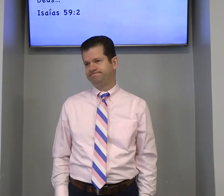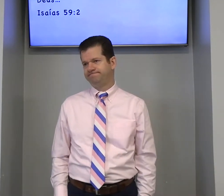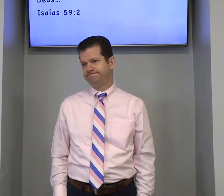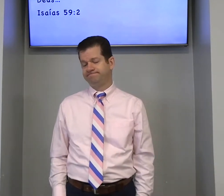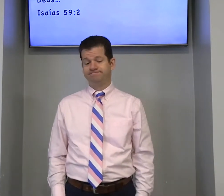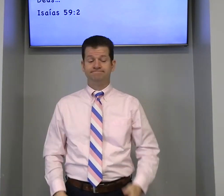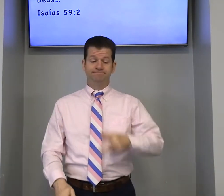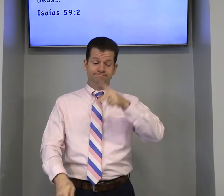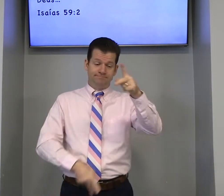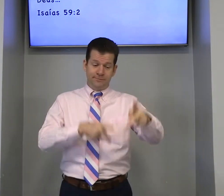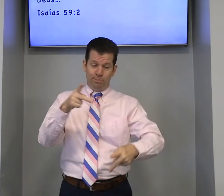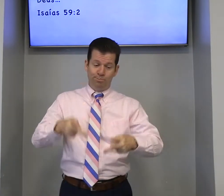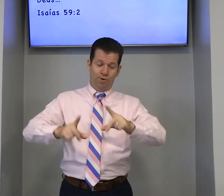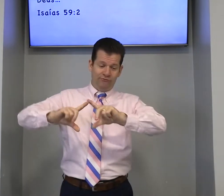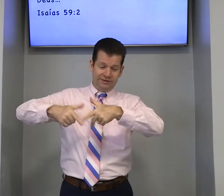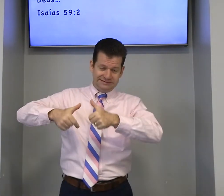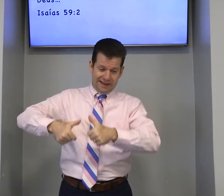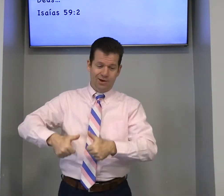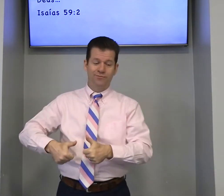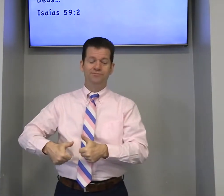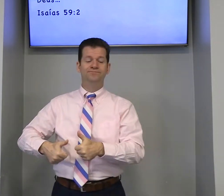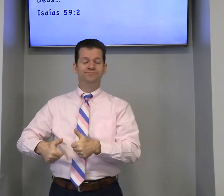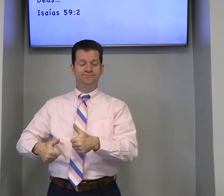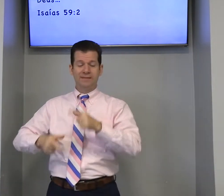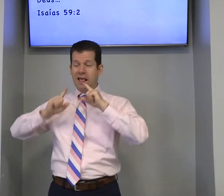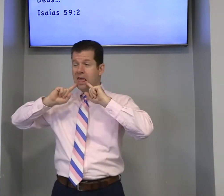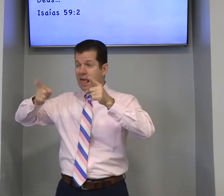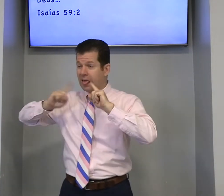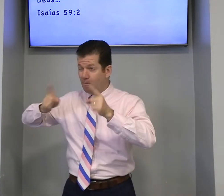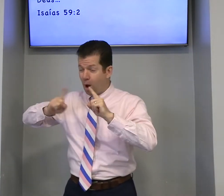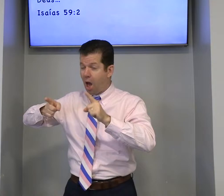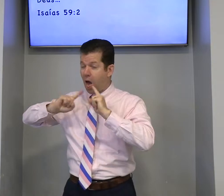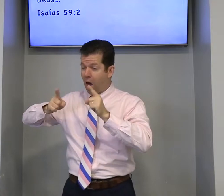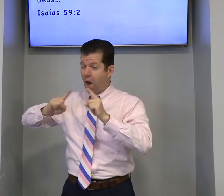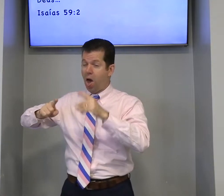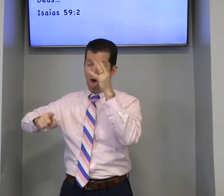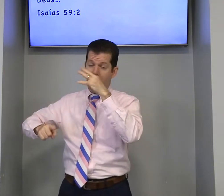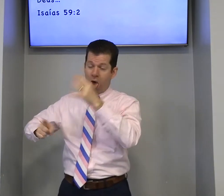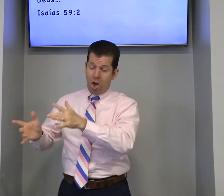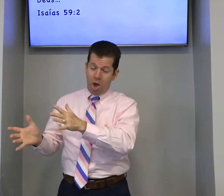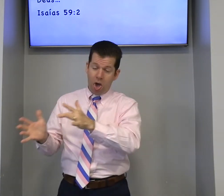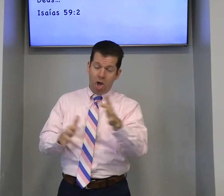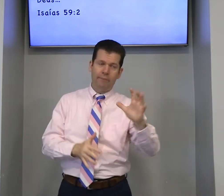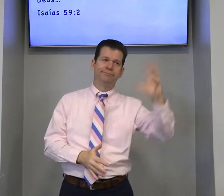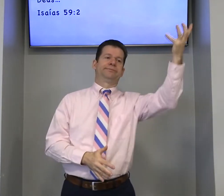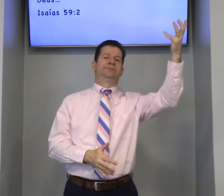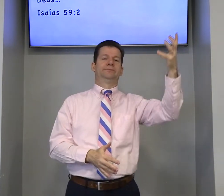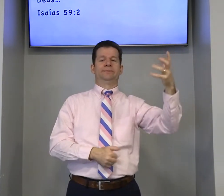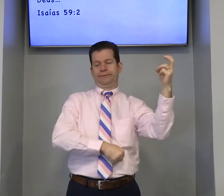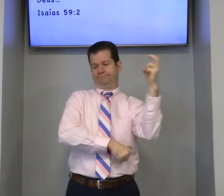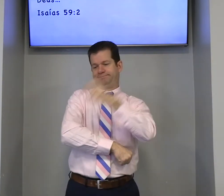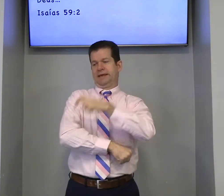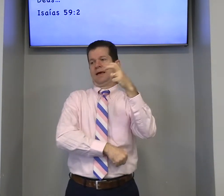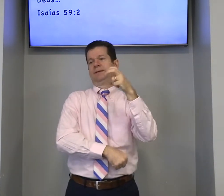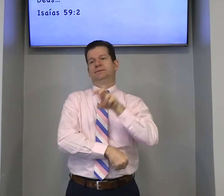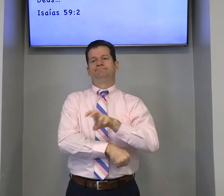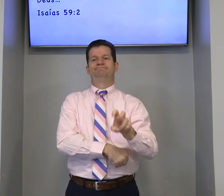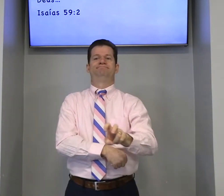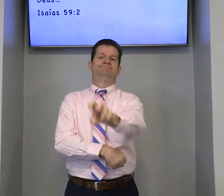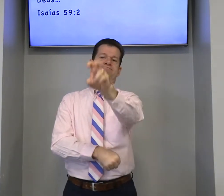E a consequência do pecado sem Jesus é o inferno. Mas o povo de Israel, o pecado que eles estavam